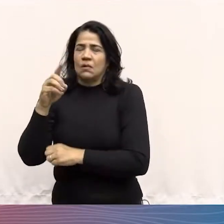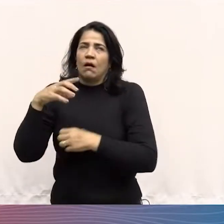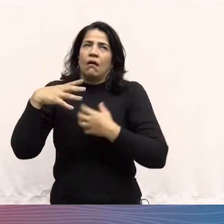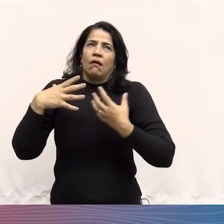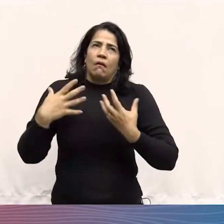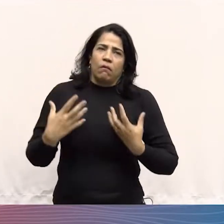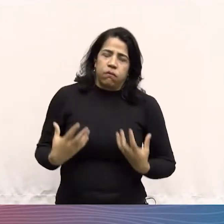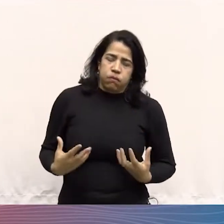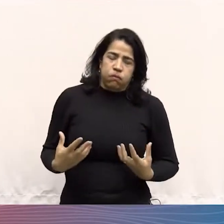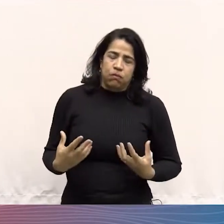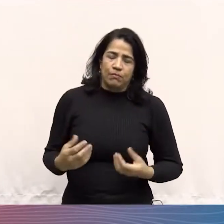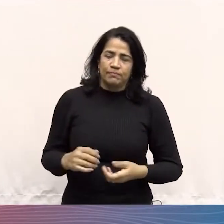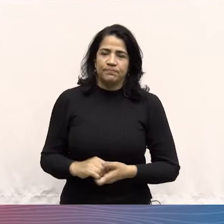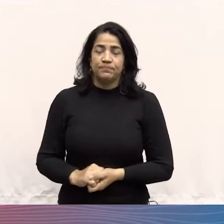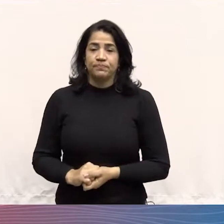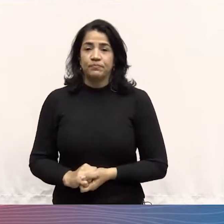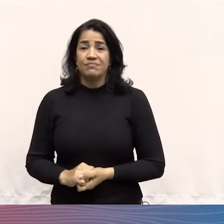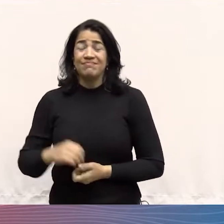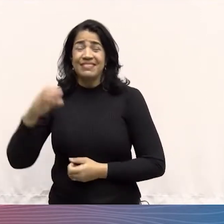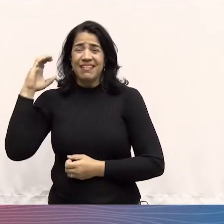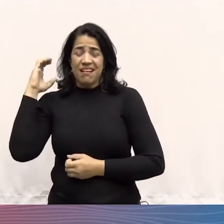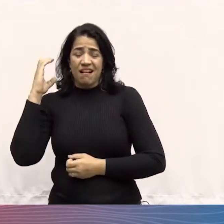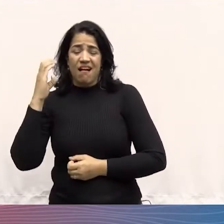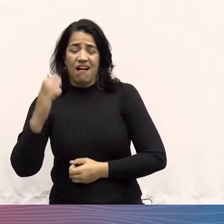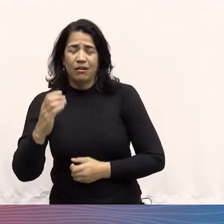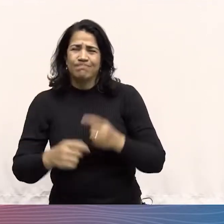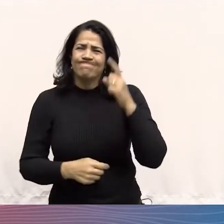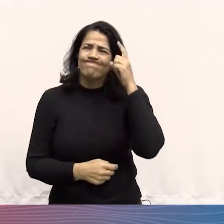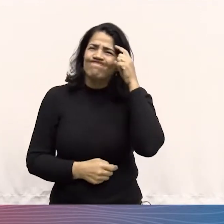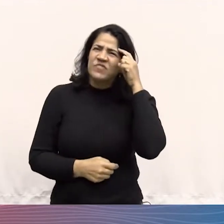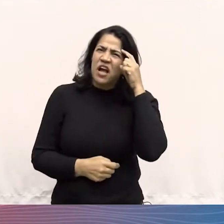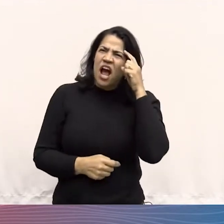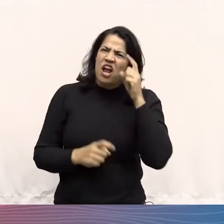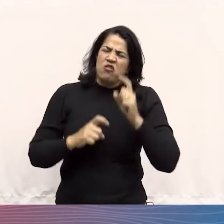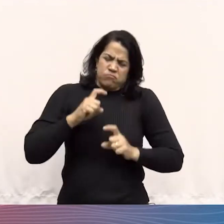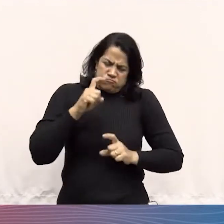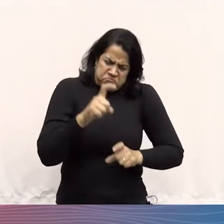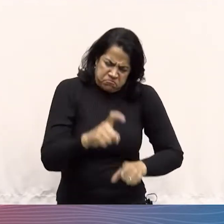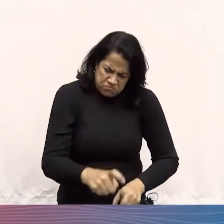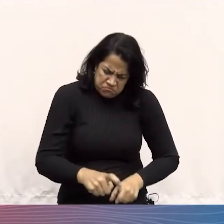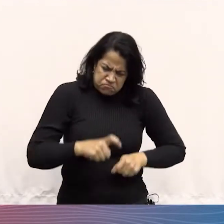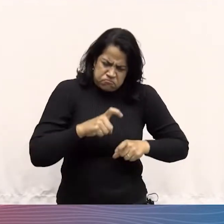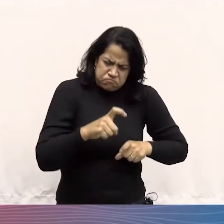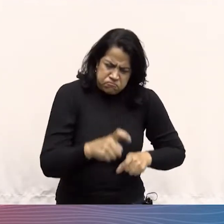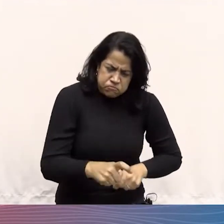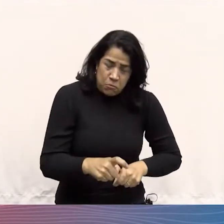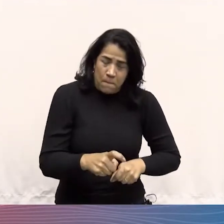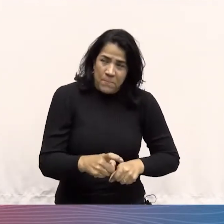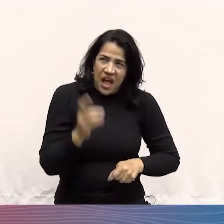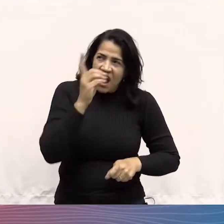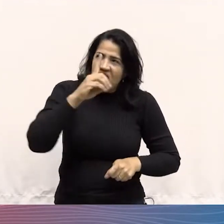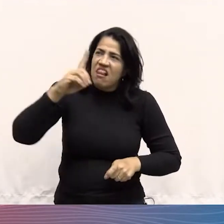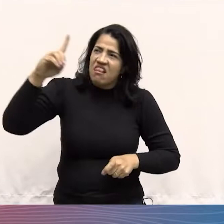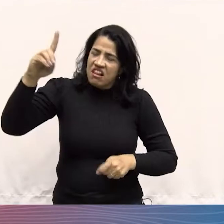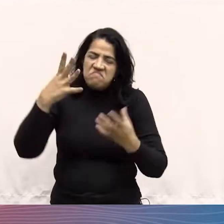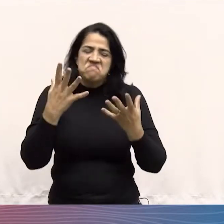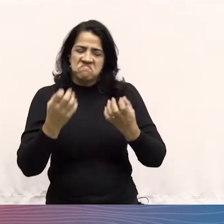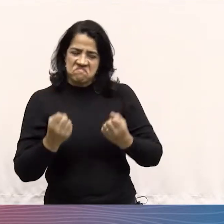esse sacrifício todo, o fruto desse trabalho, o nosso Deus deveria